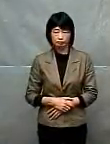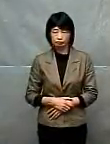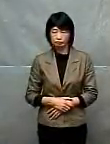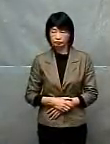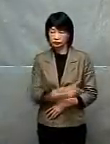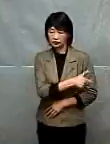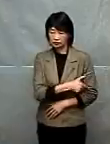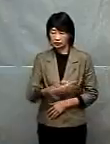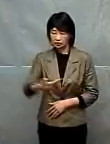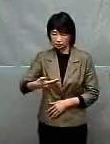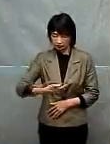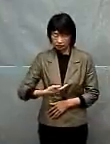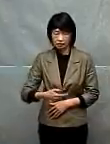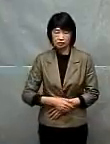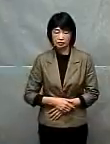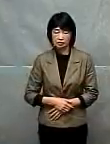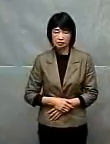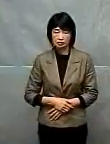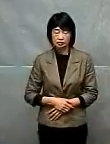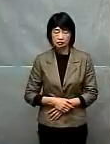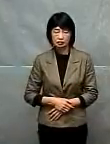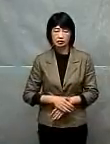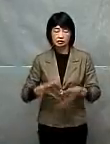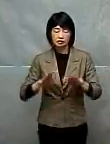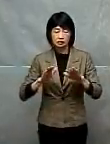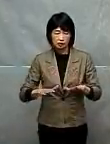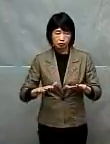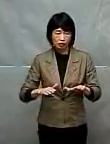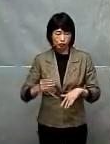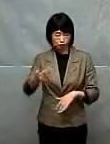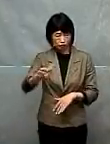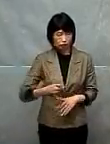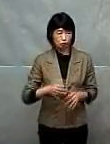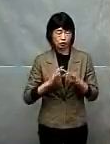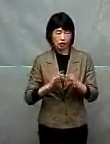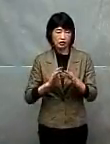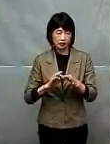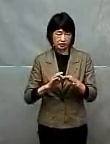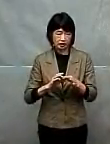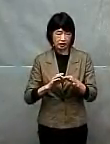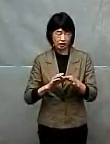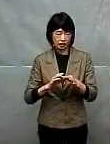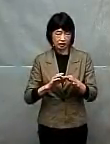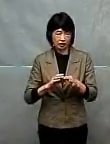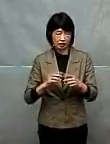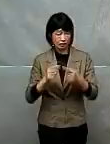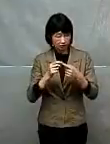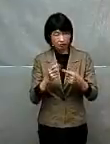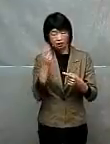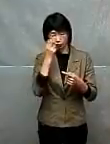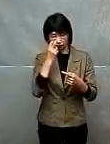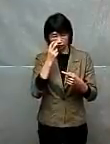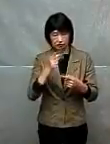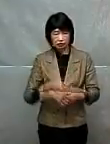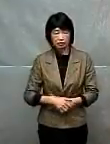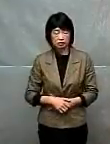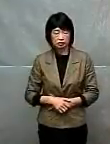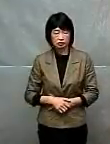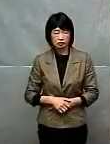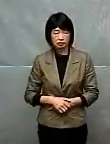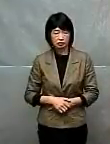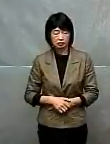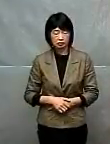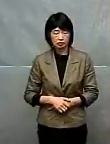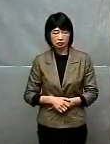はい、時事通信の梅崎と申します。 はい、 今の一連の質問に関連してなんですけれども、はい、ちょっと言ってまず確認ですが、 はい、 知事冒